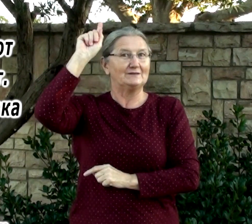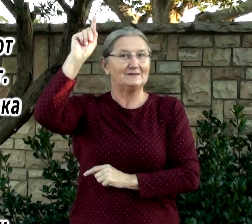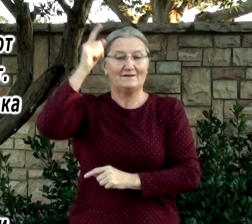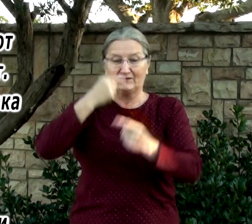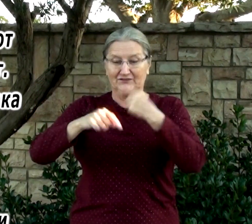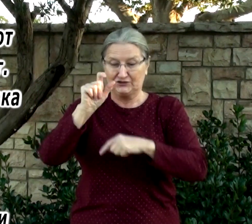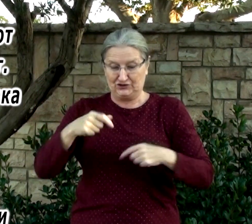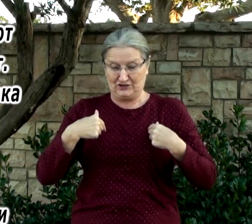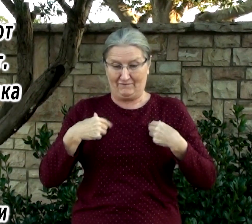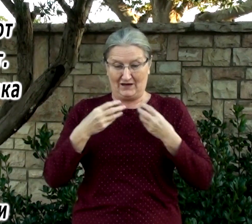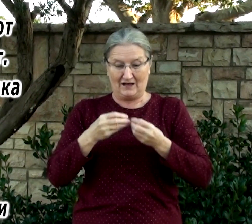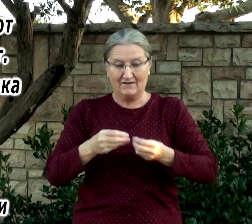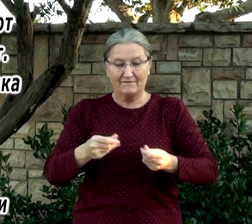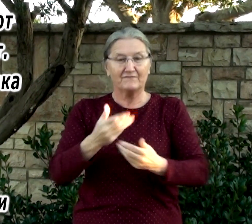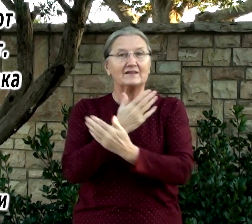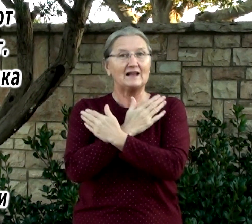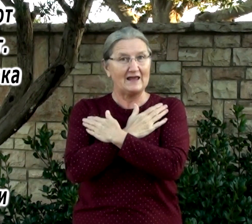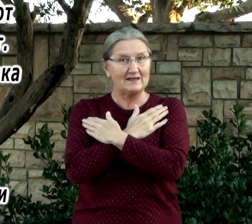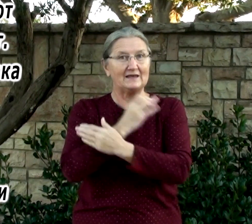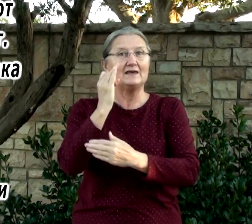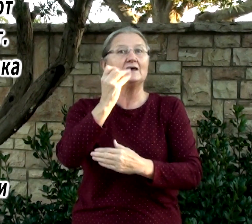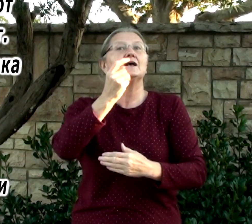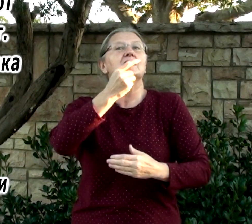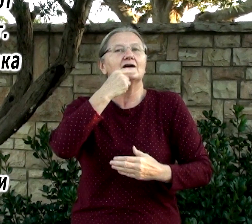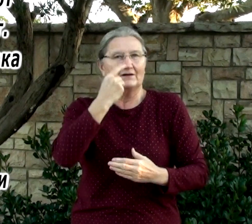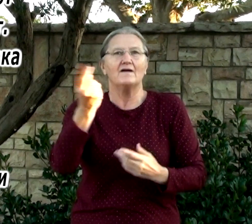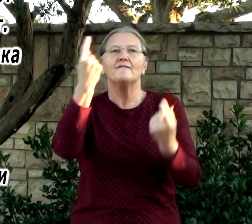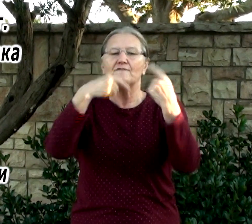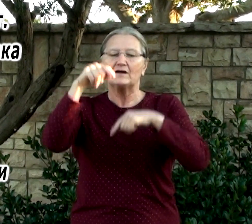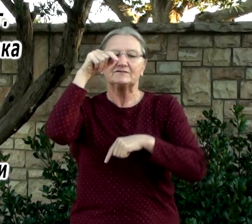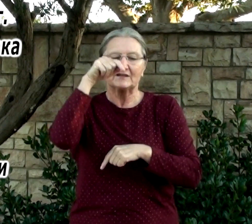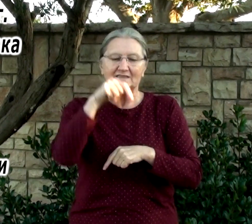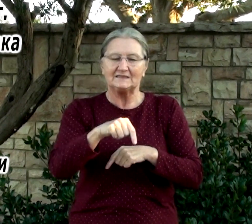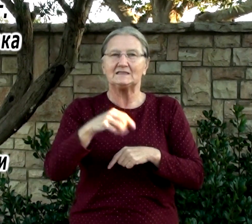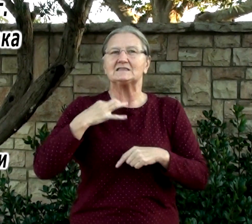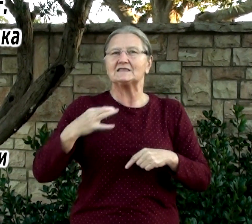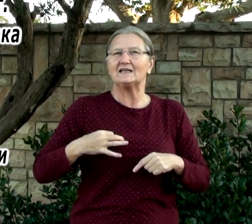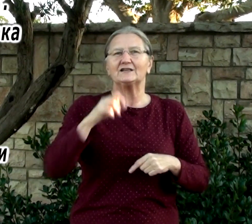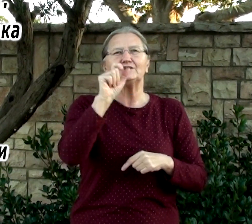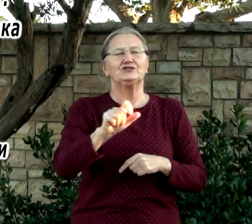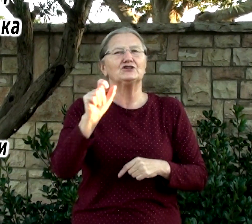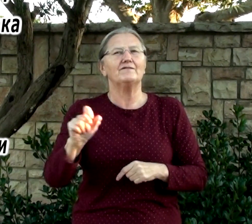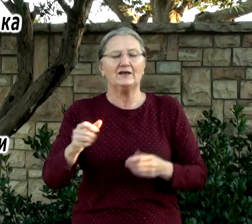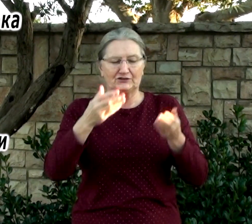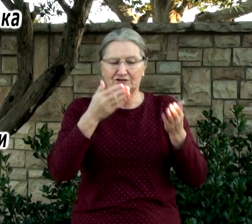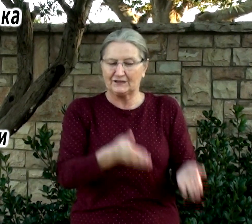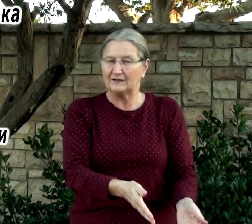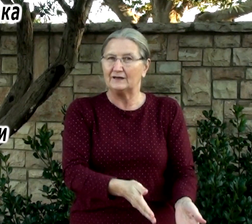возвращаешь человека в тление и говоришь «Возвратитесь, сыны человеческие»,